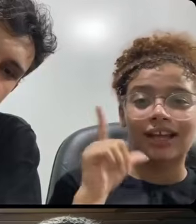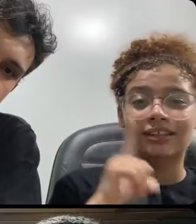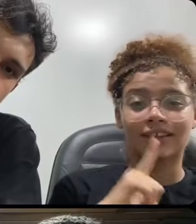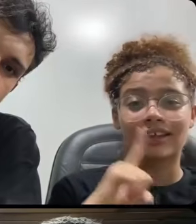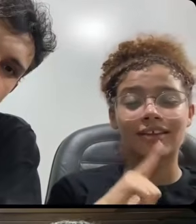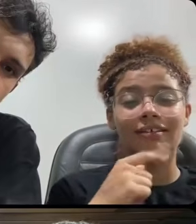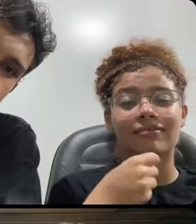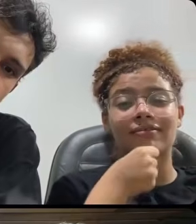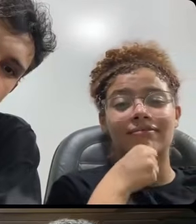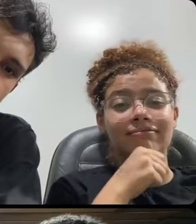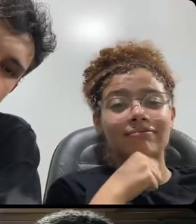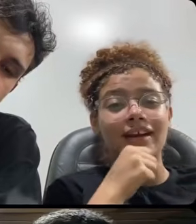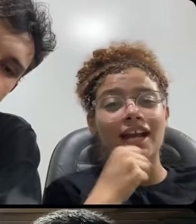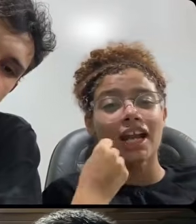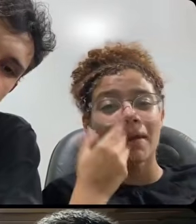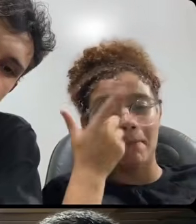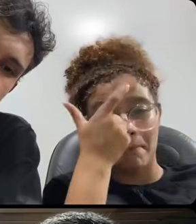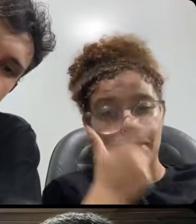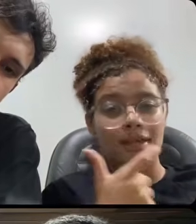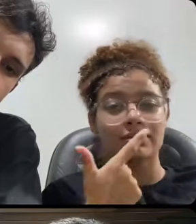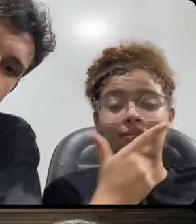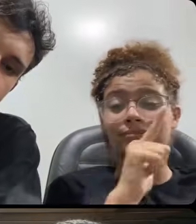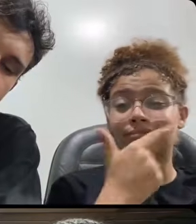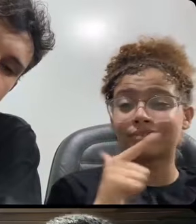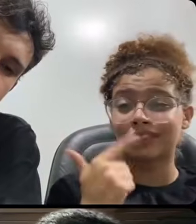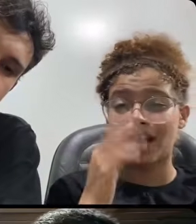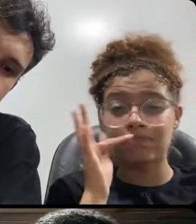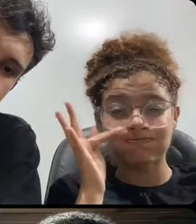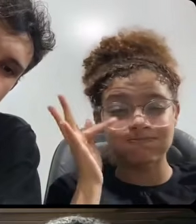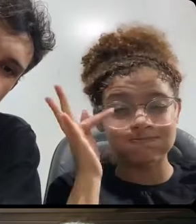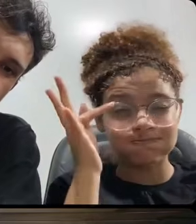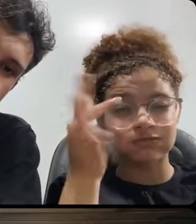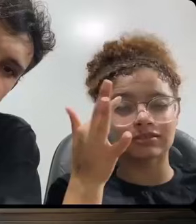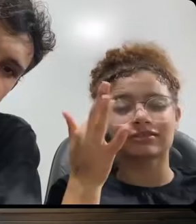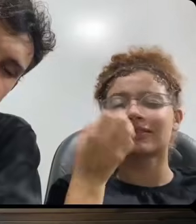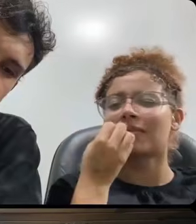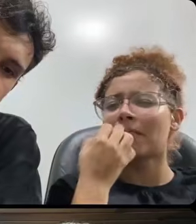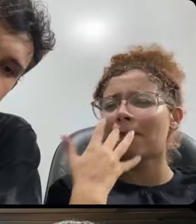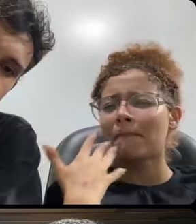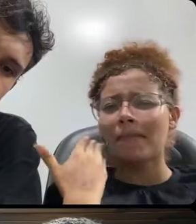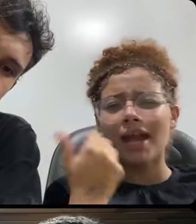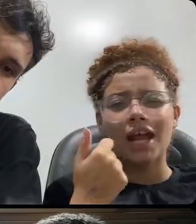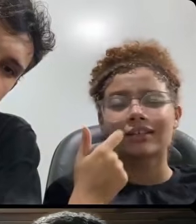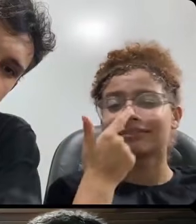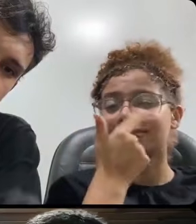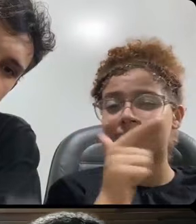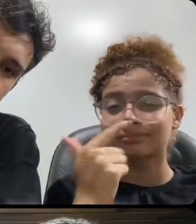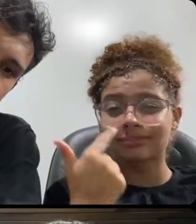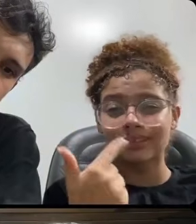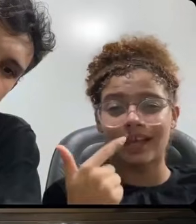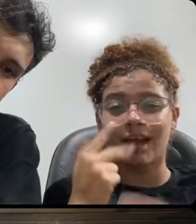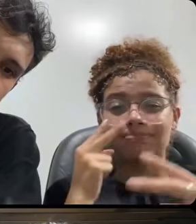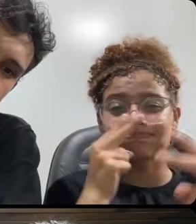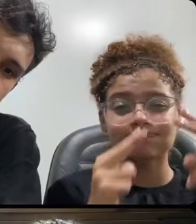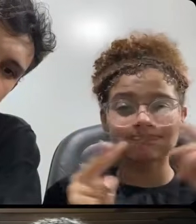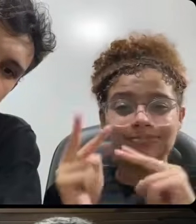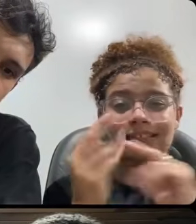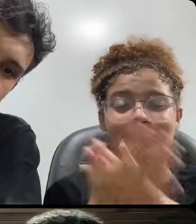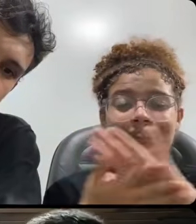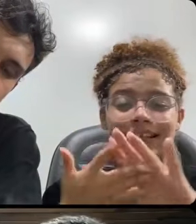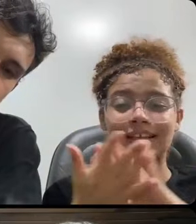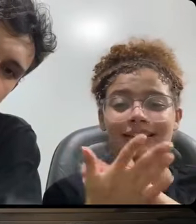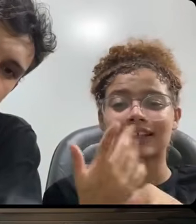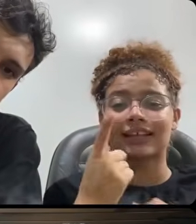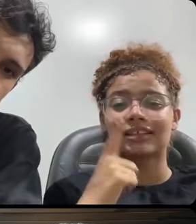velhas criaturas, sem expectativa de vida, sem perspectiva, sem a visão, um propósito de